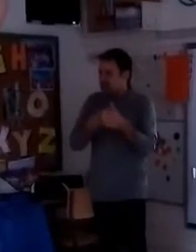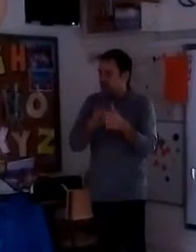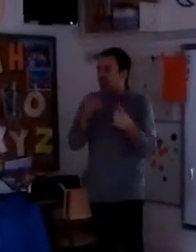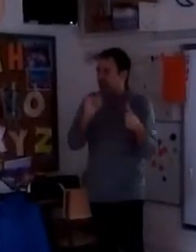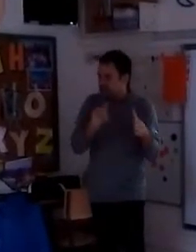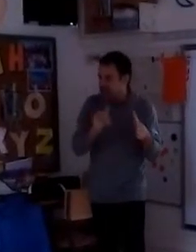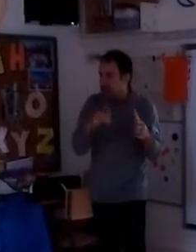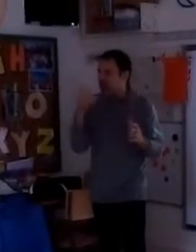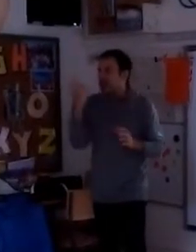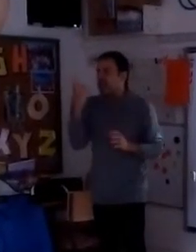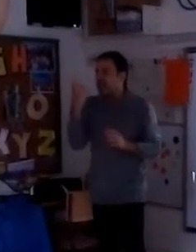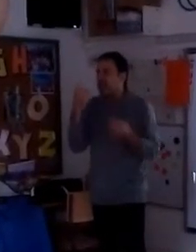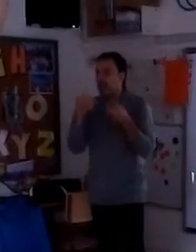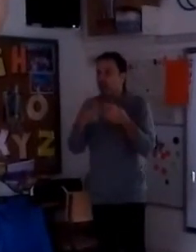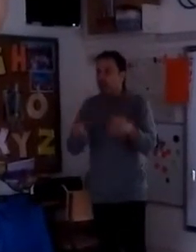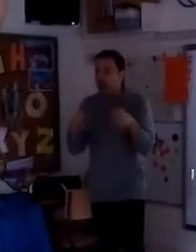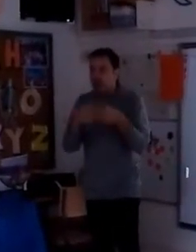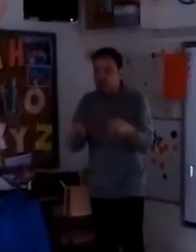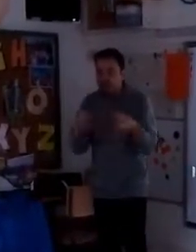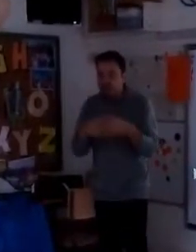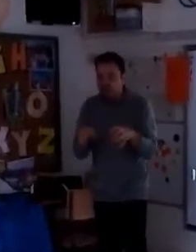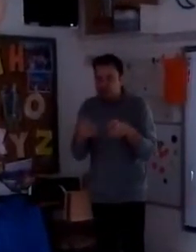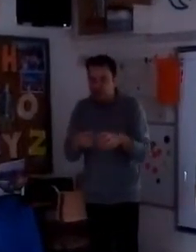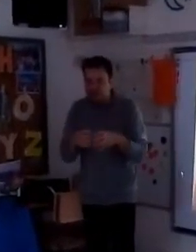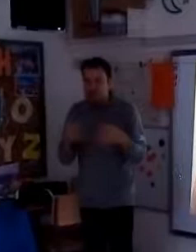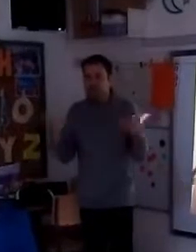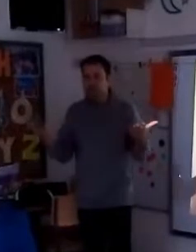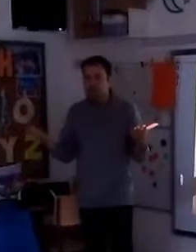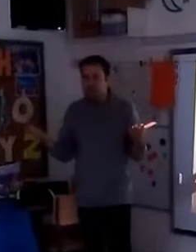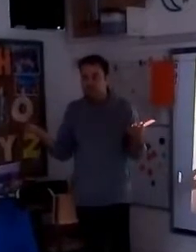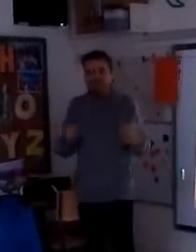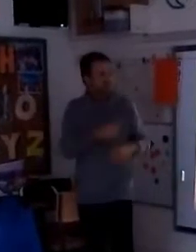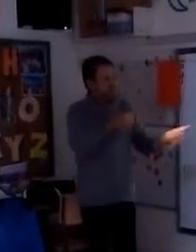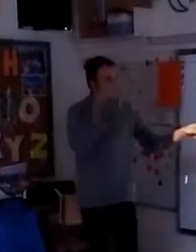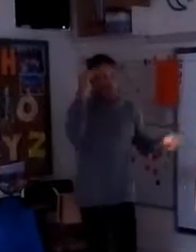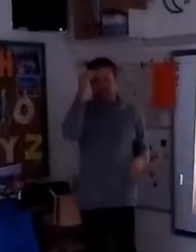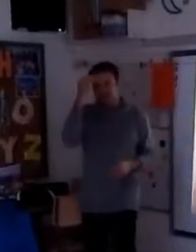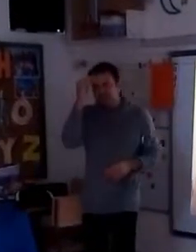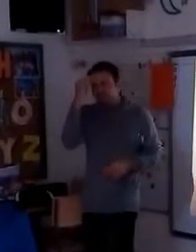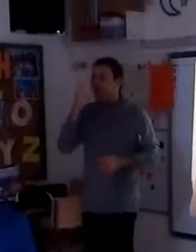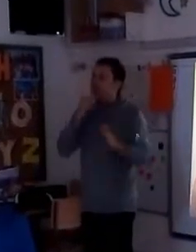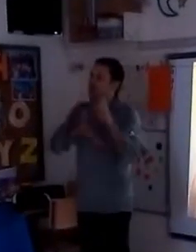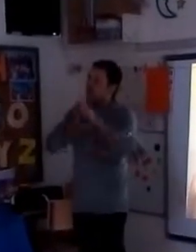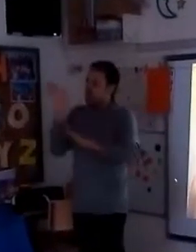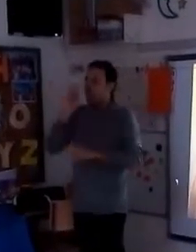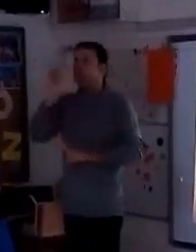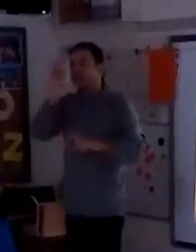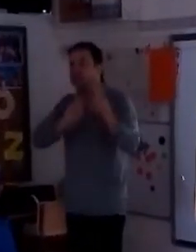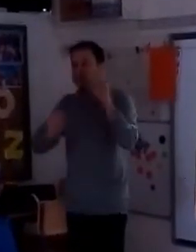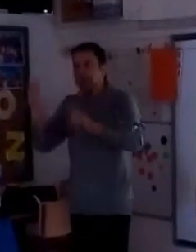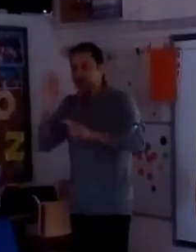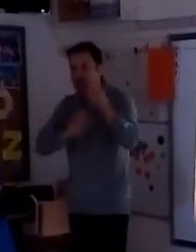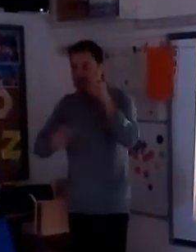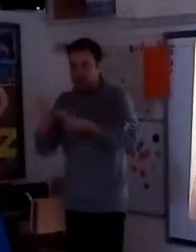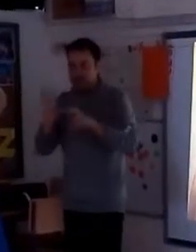patatas y tenía en casa, pero le faltaban los huevos. Así que pensó y dijo, me voy a ir a